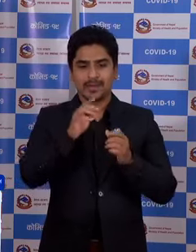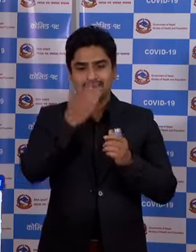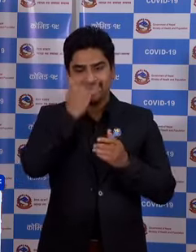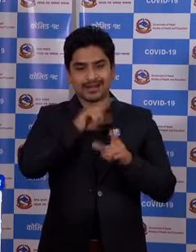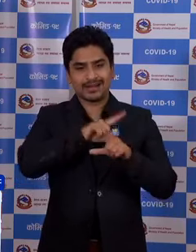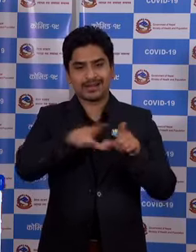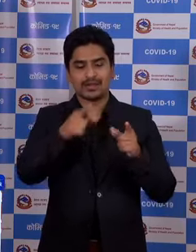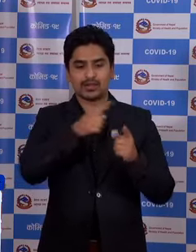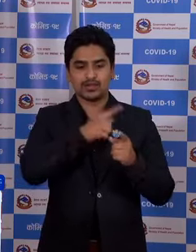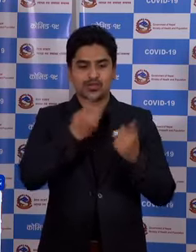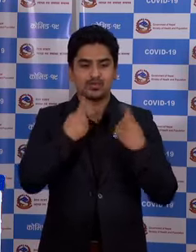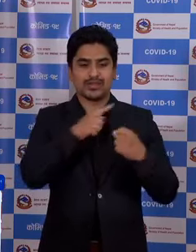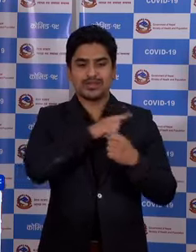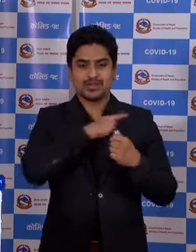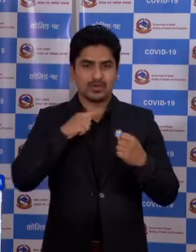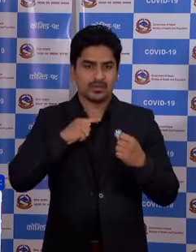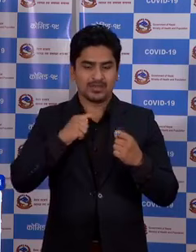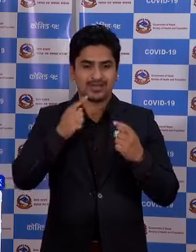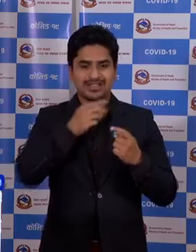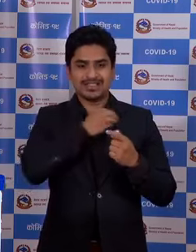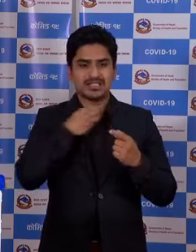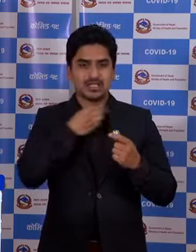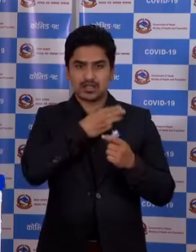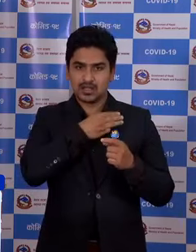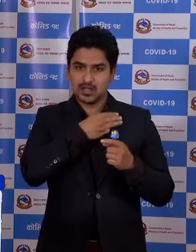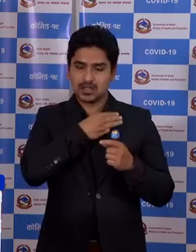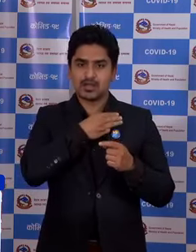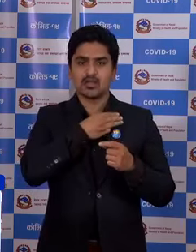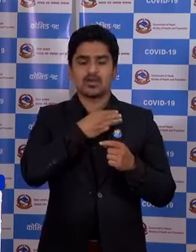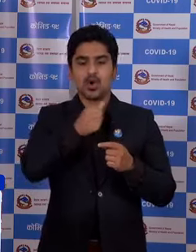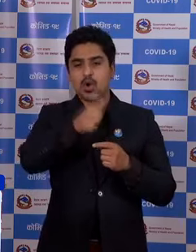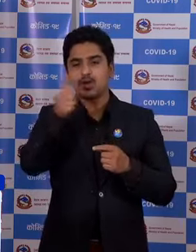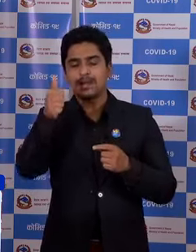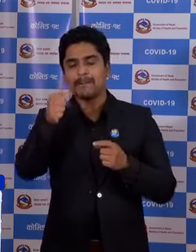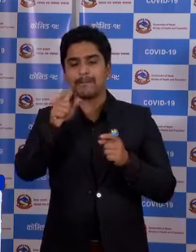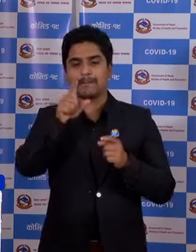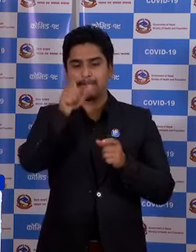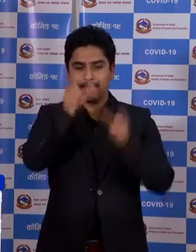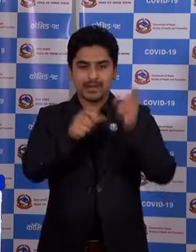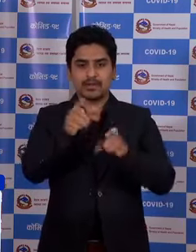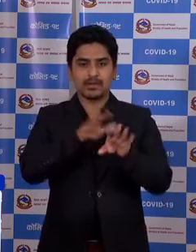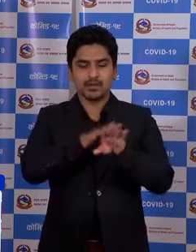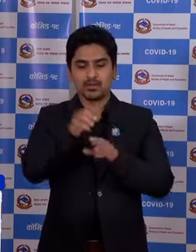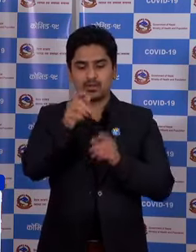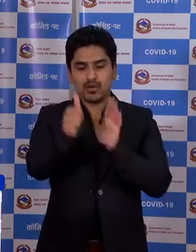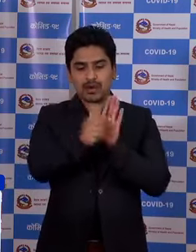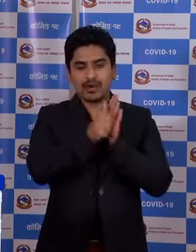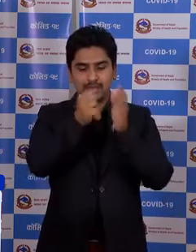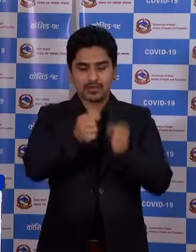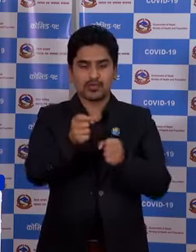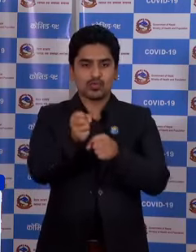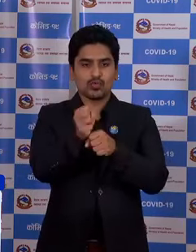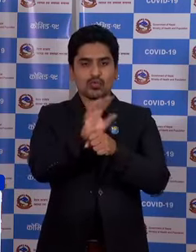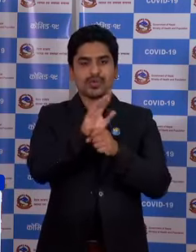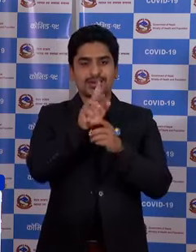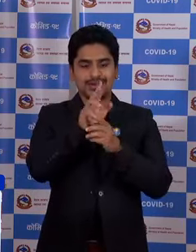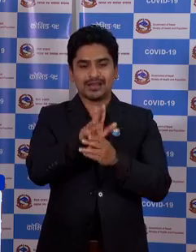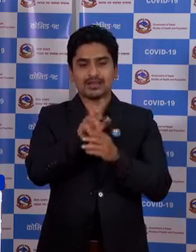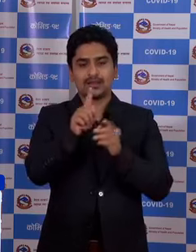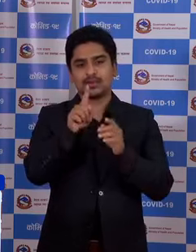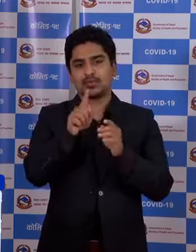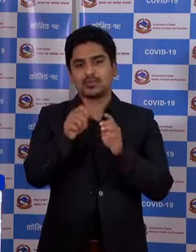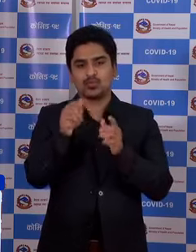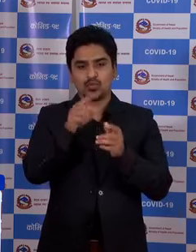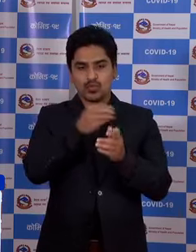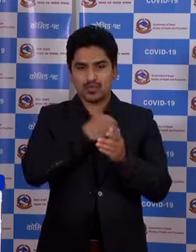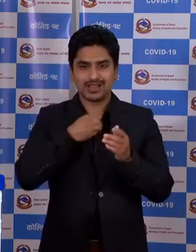कारण स्वास्थ्यकर्मी वा चिकित्सकहरू वा अन्य व्यक्तिहरू जो फ्रन्ट लाइनमा यो COVID-19 को